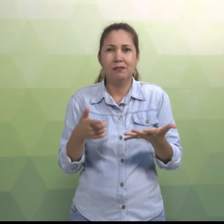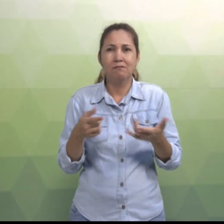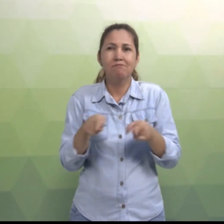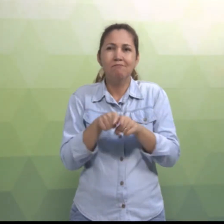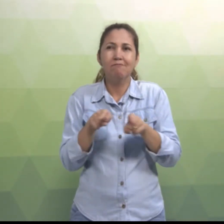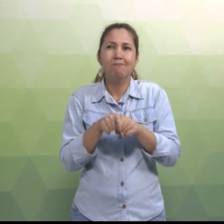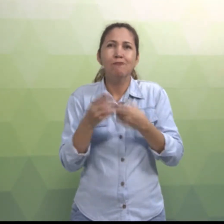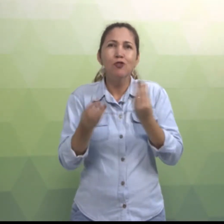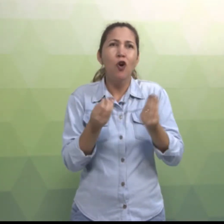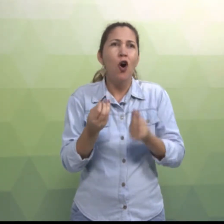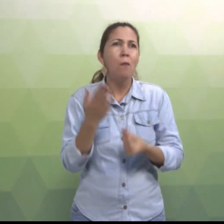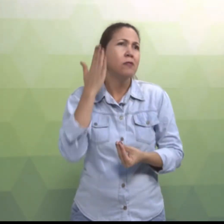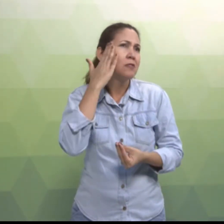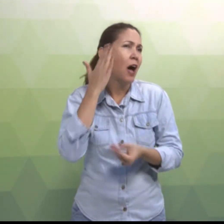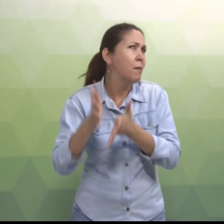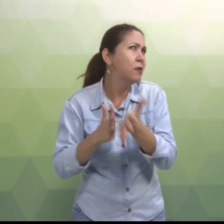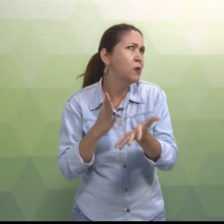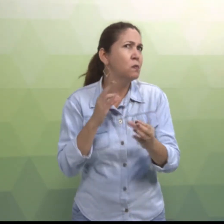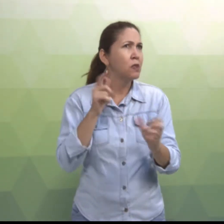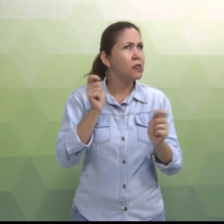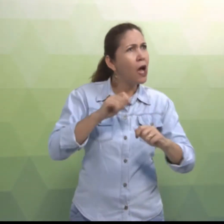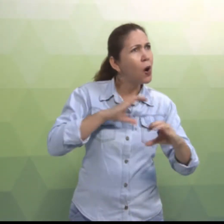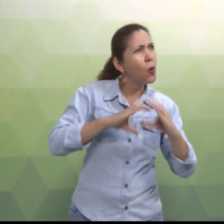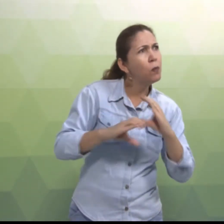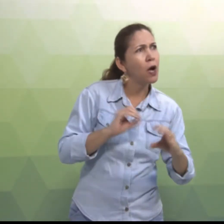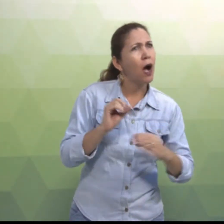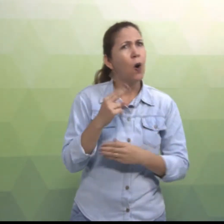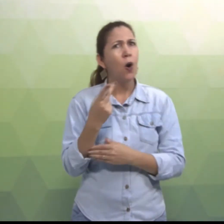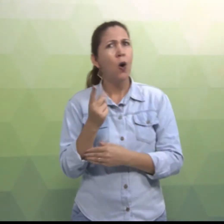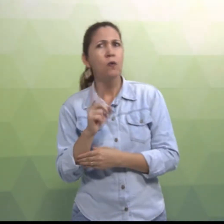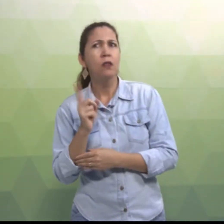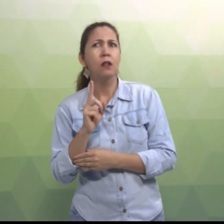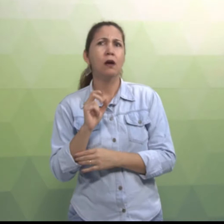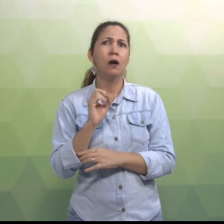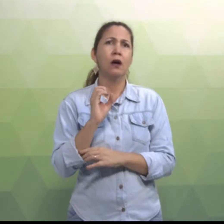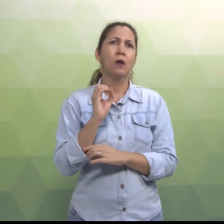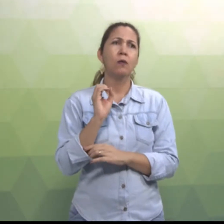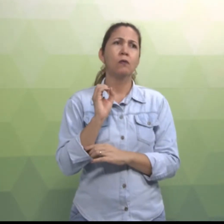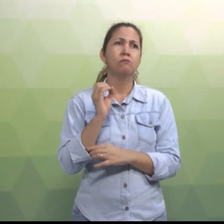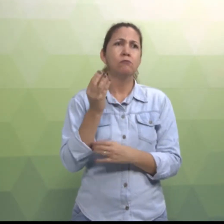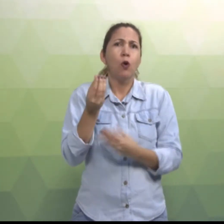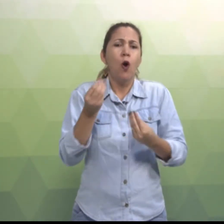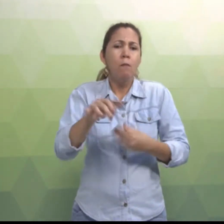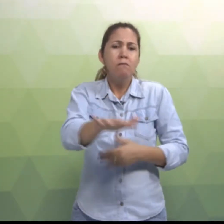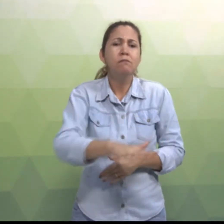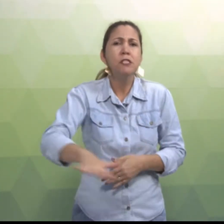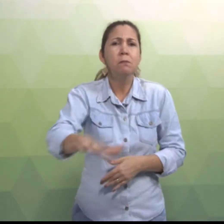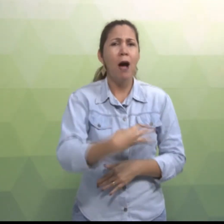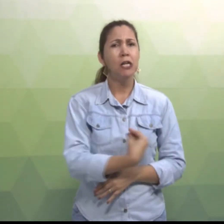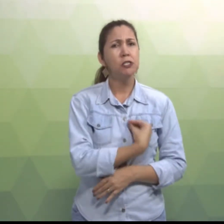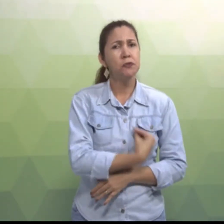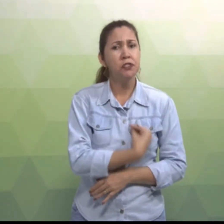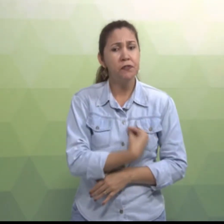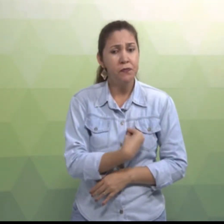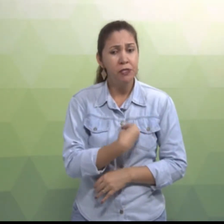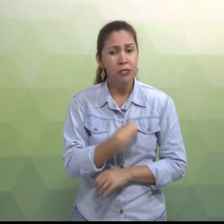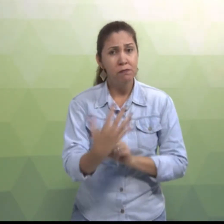Esse material é de acordo com a fluência em língua de sinais. Se sabe um pouco para comunicar, se não